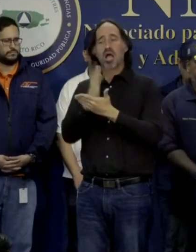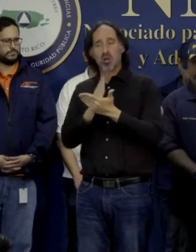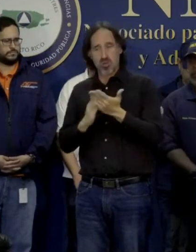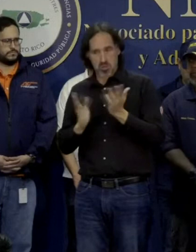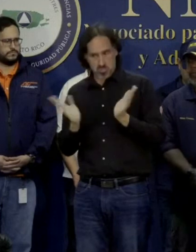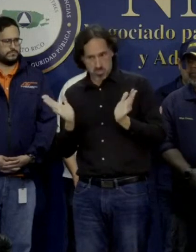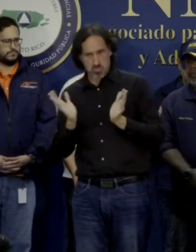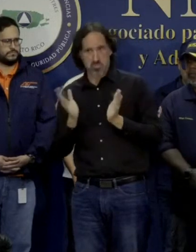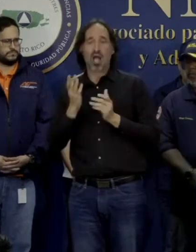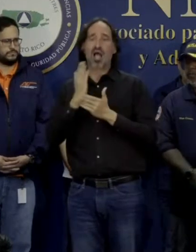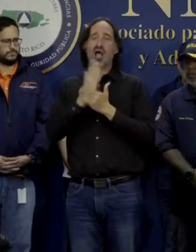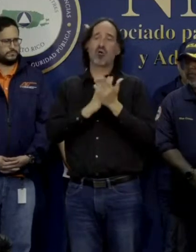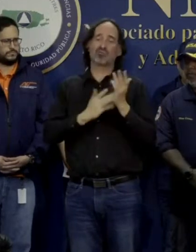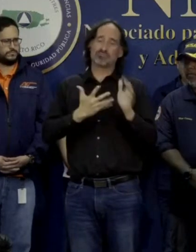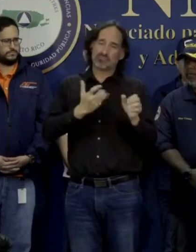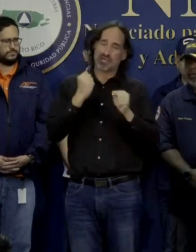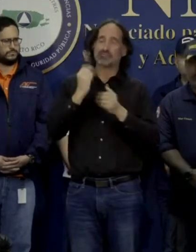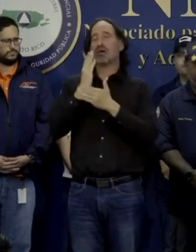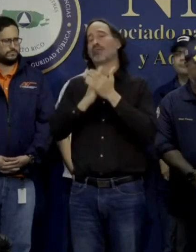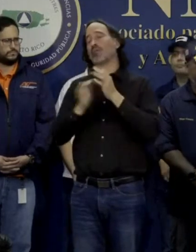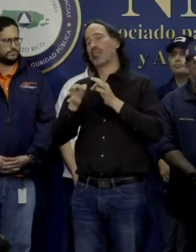pero esa evaluación la estamos haciendo ahora.